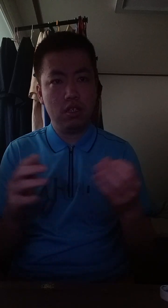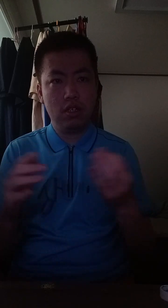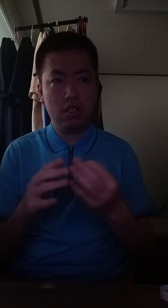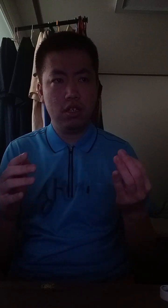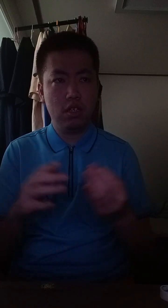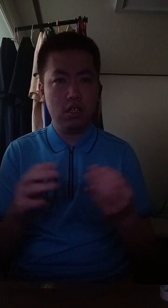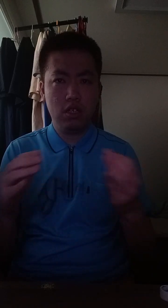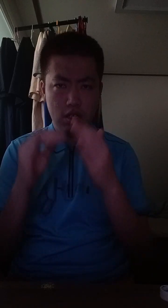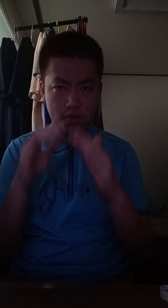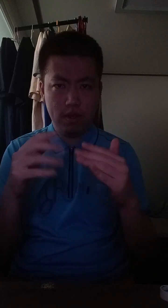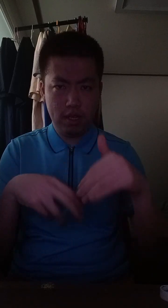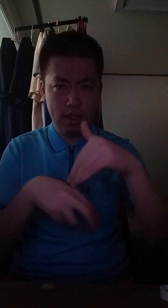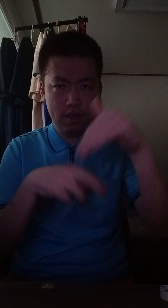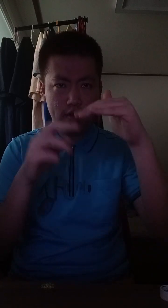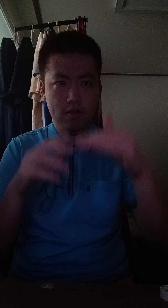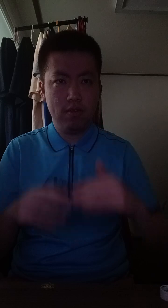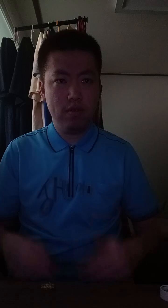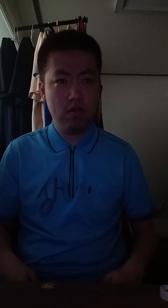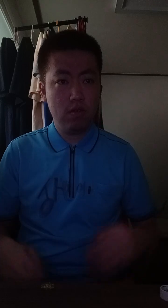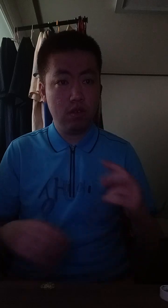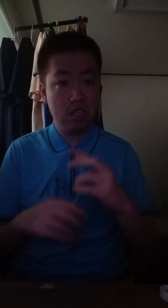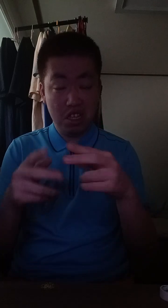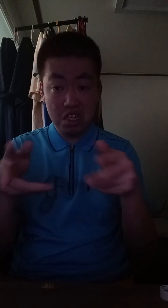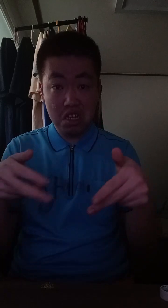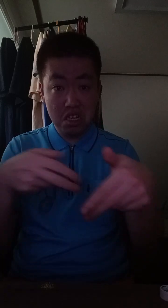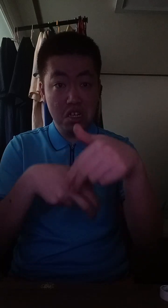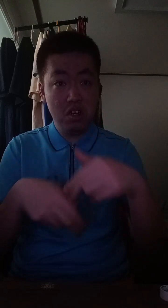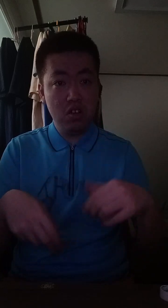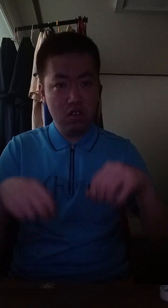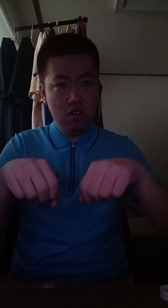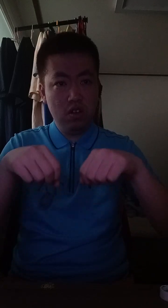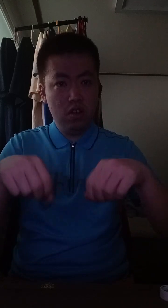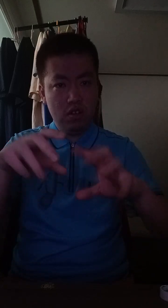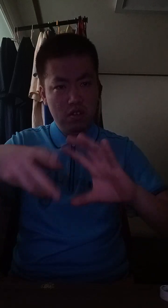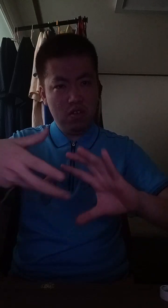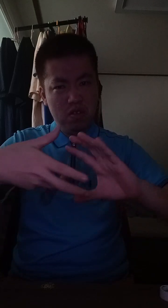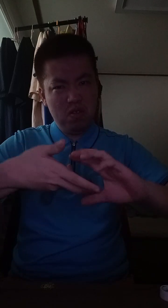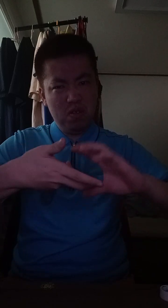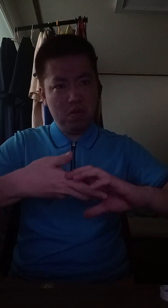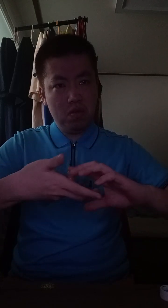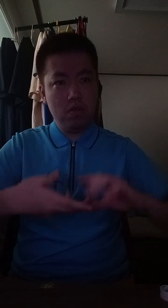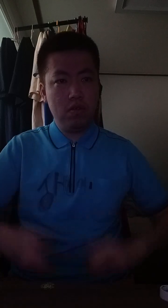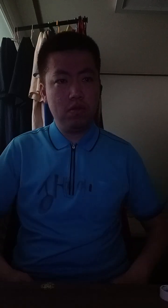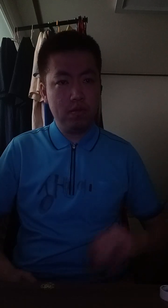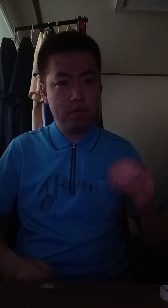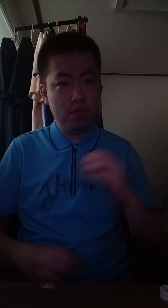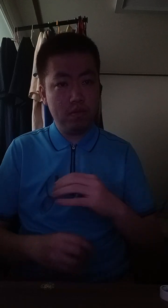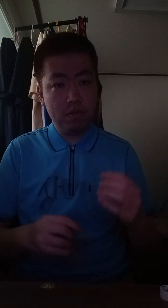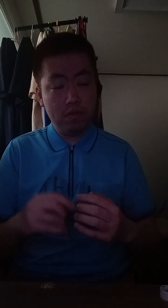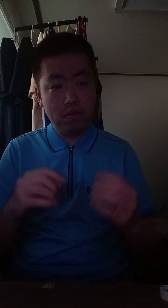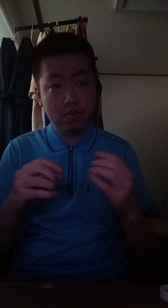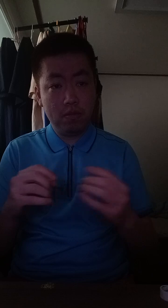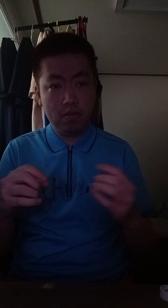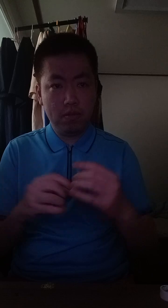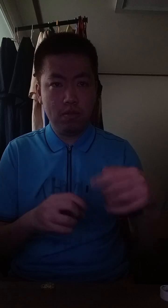크기 수준입니다. 플랫폼이랑 기차 사이에 유모차 바퀴가 낀 거예요. 아이가 2명이 타 있었는데 끌려갈